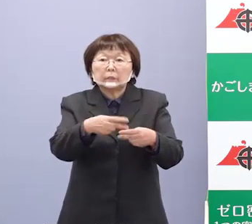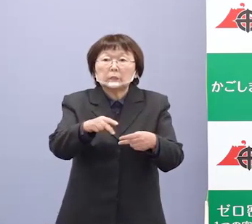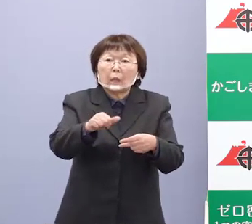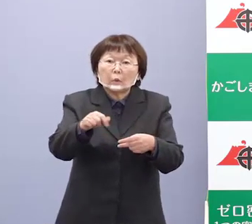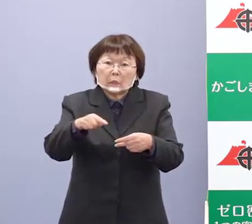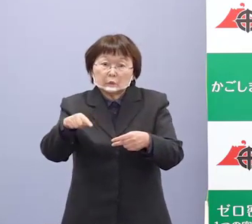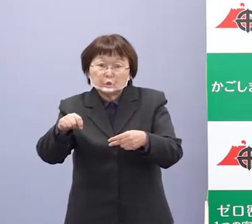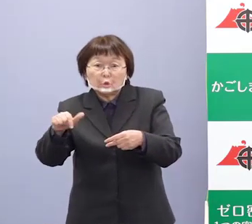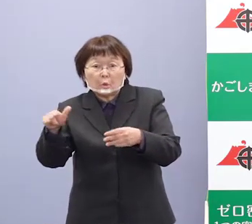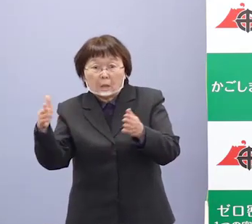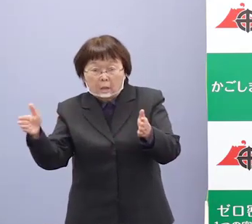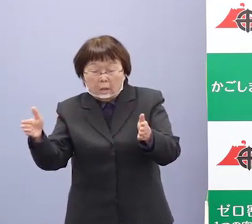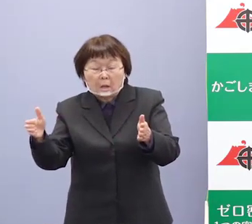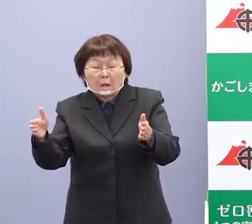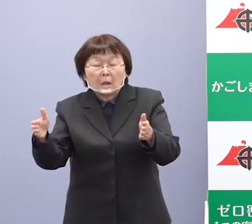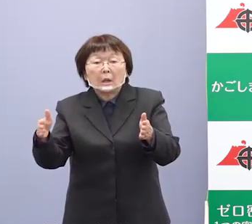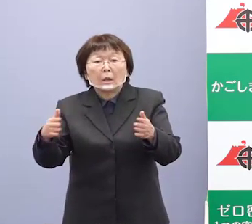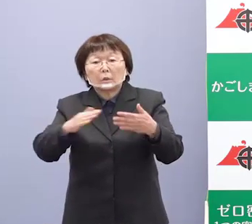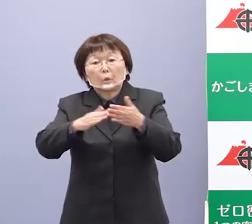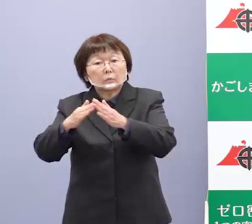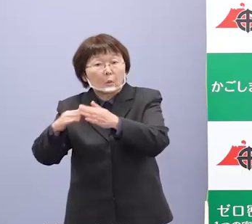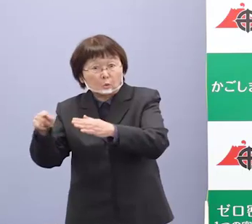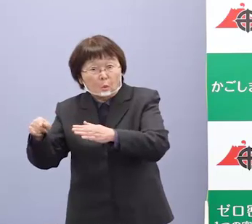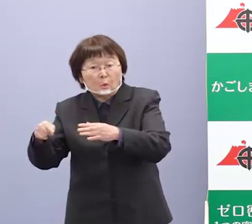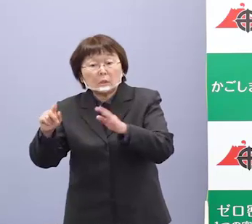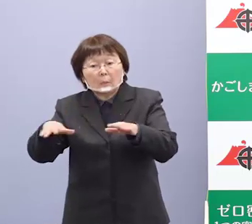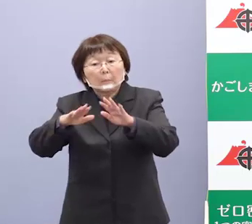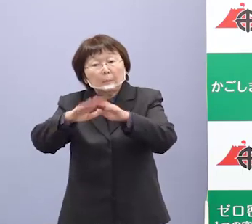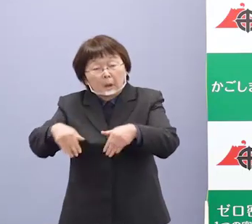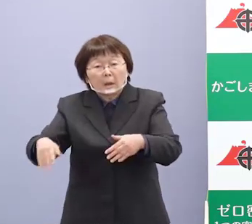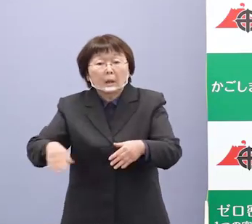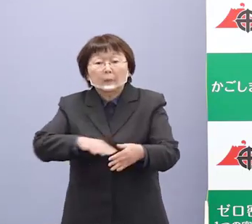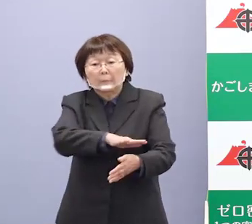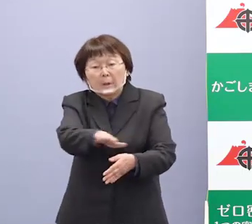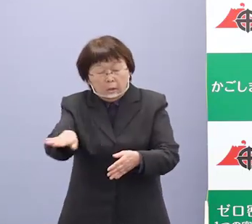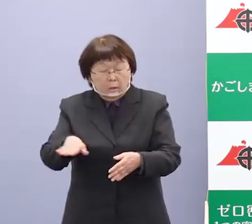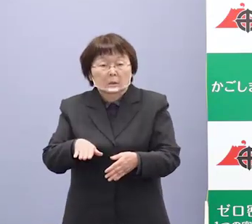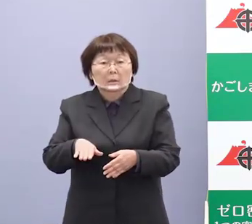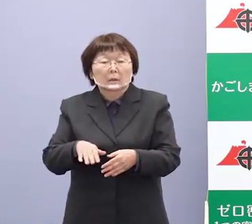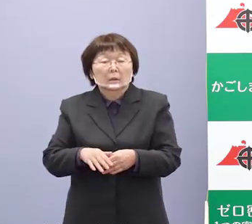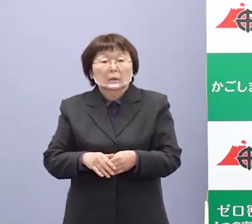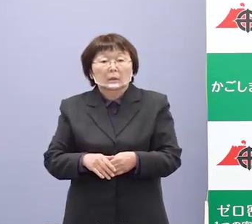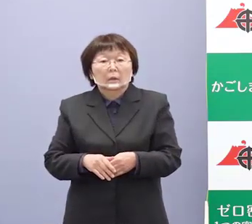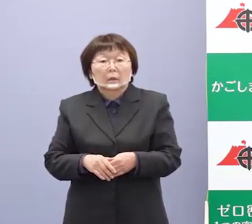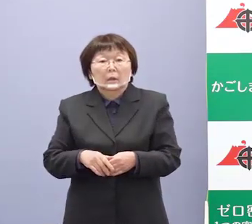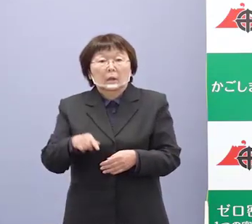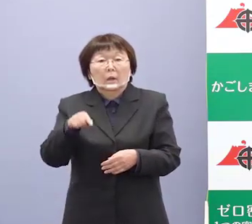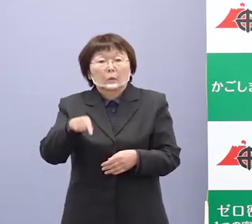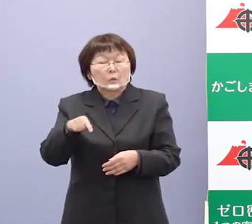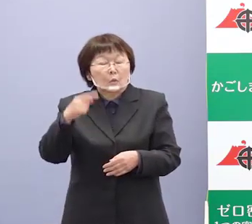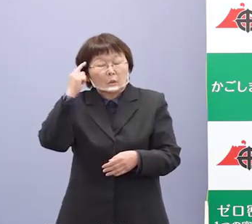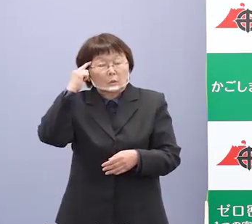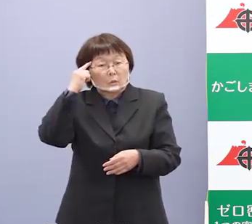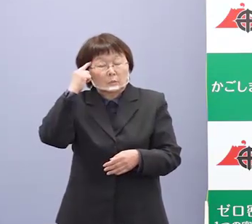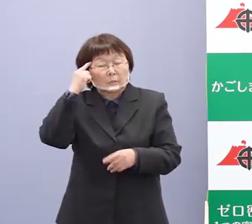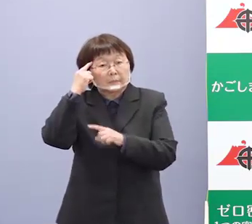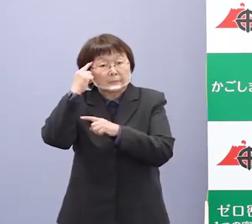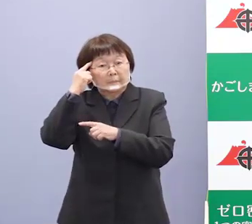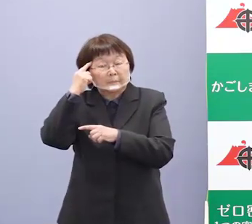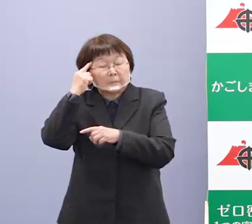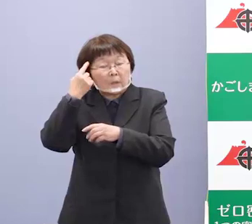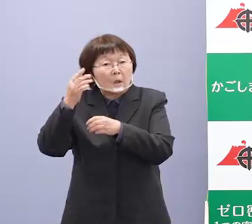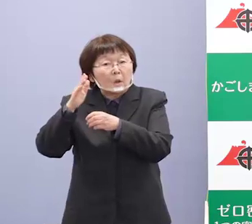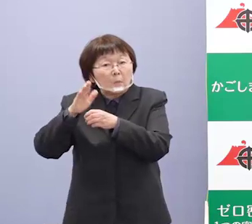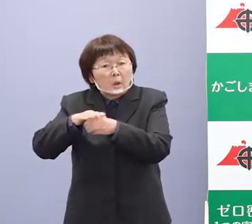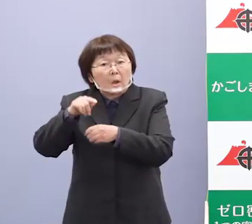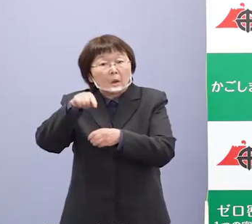に15年の定置借地で行って、そして現在更地となっているという現状があります。この教訓を踏まえるならば、やはりこの